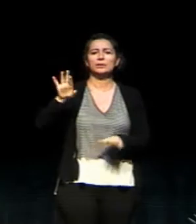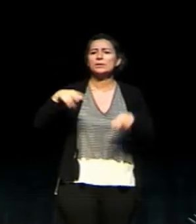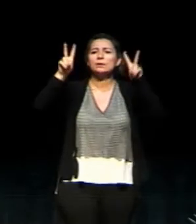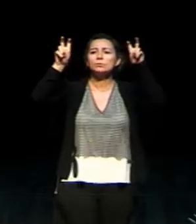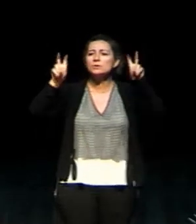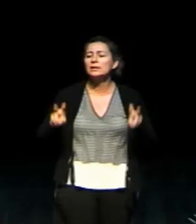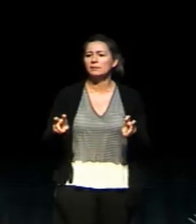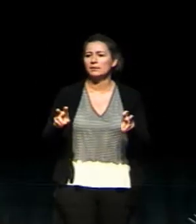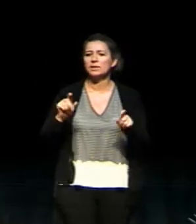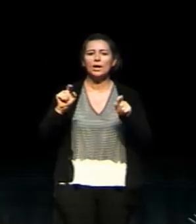ensino-aprendizagem.